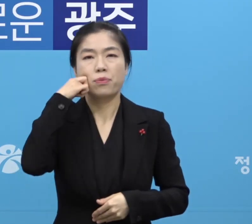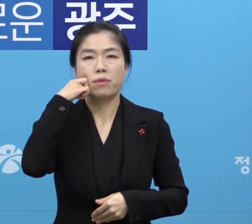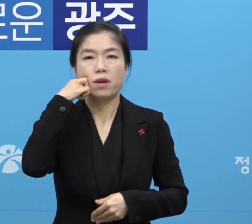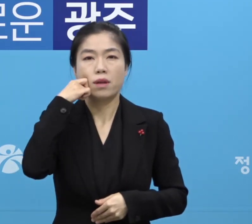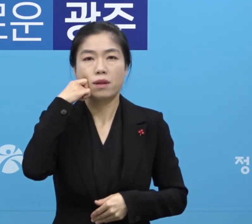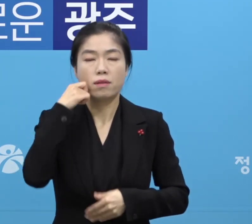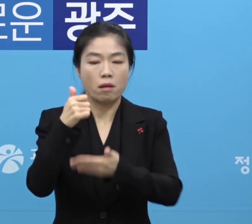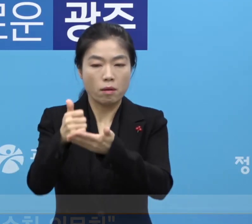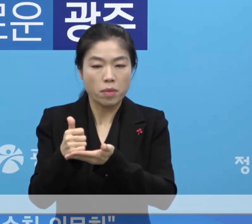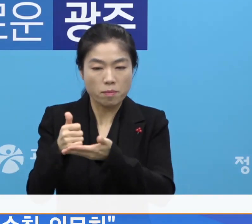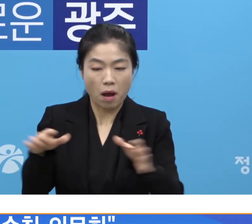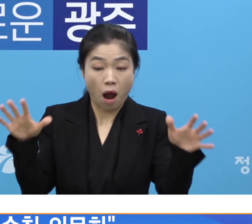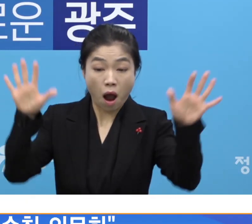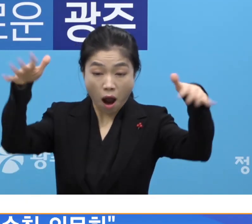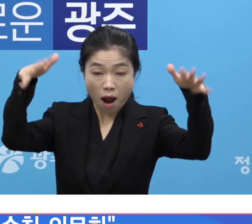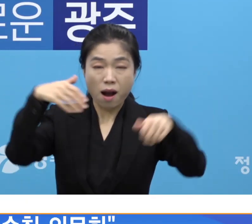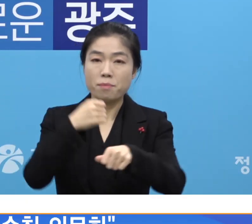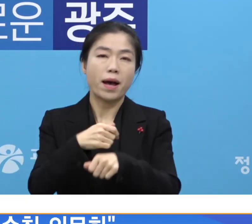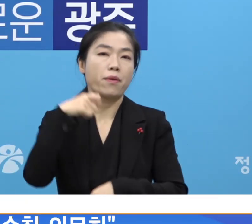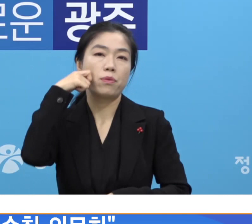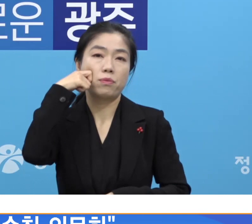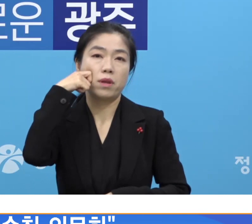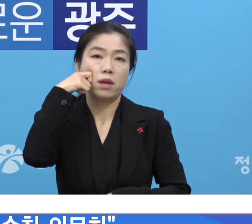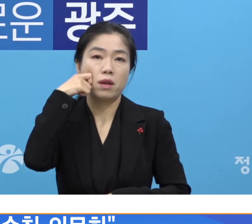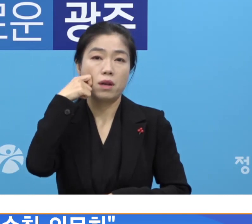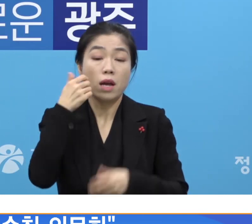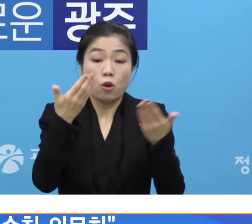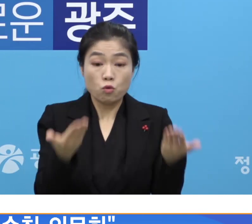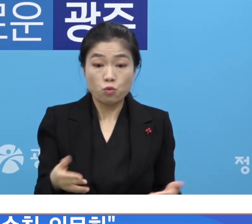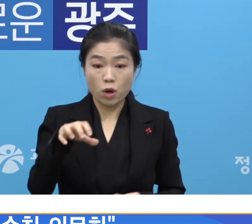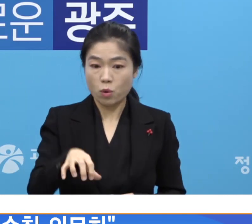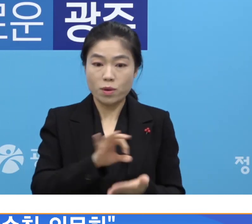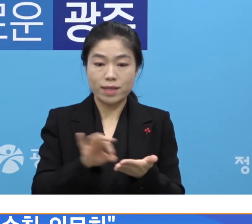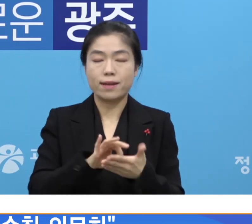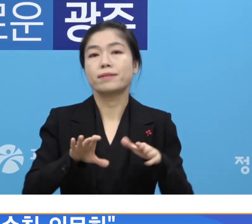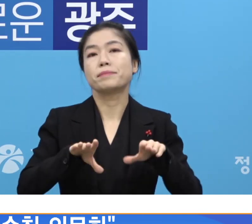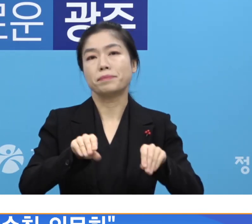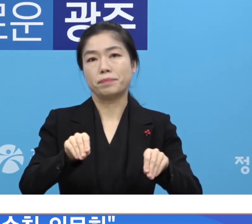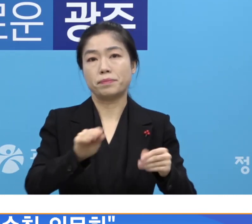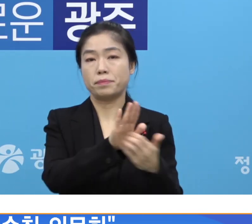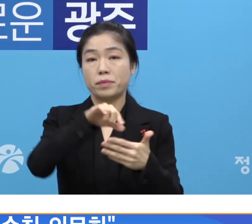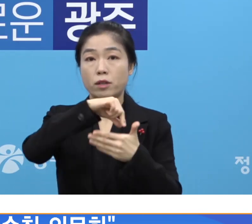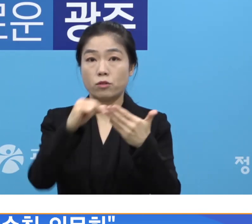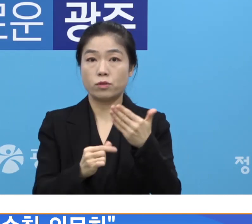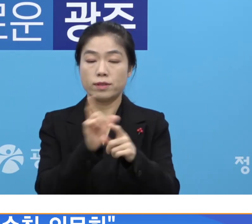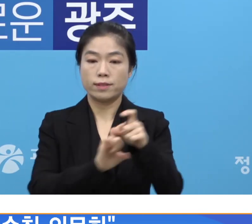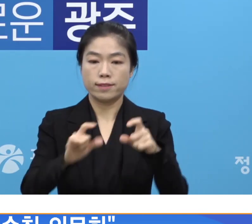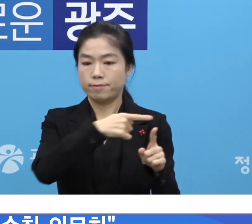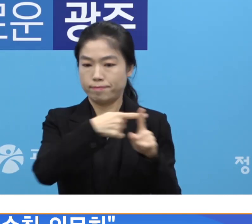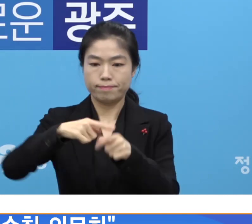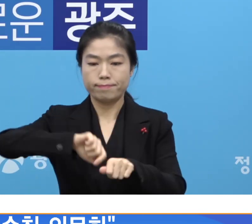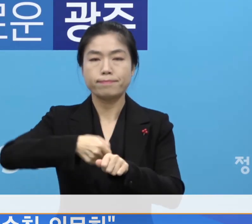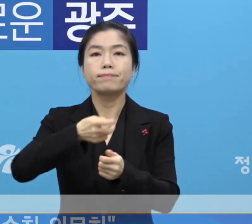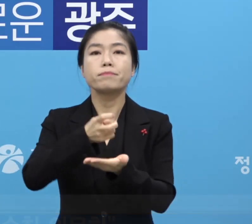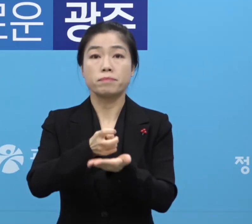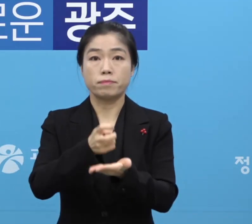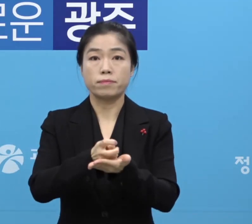행사 금지, 이용객 휴식 공간 이용 금지 등의 방역수칙이